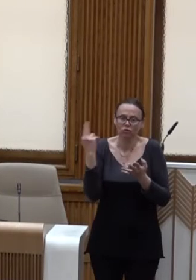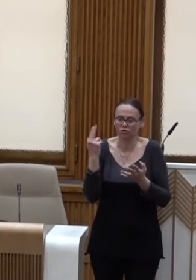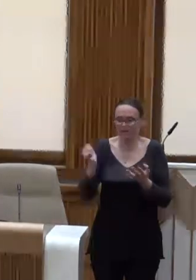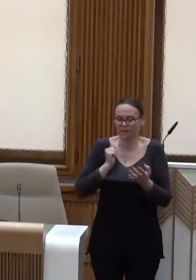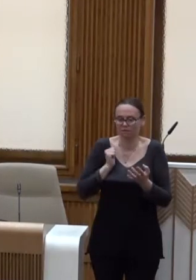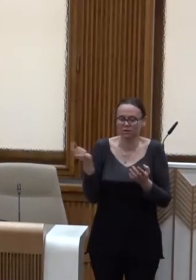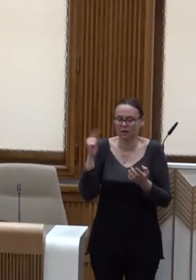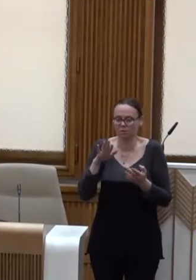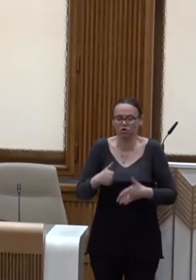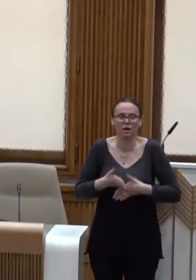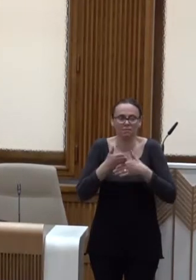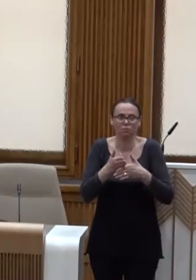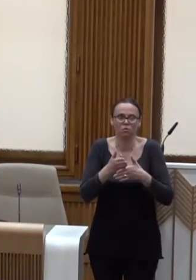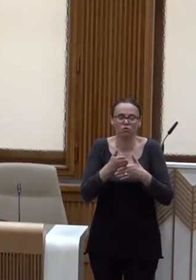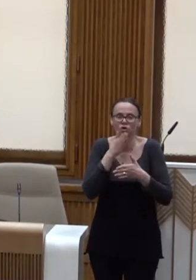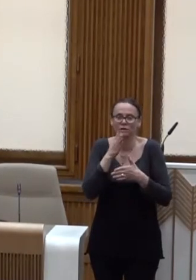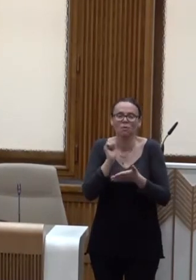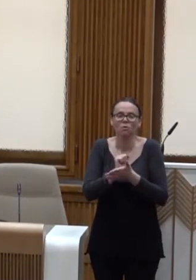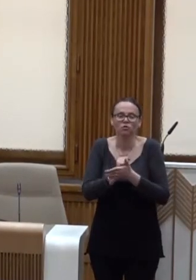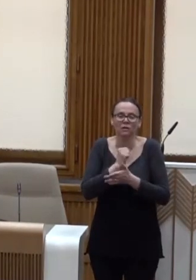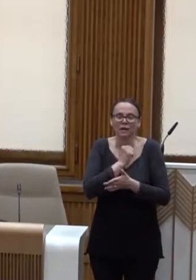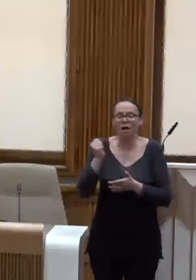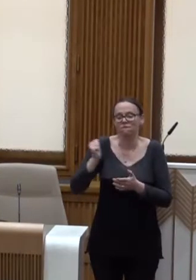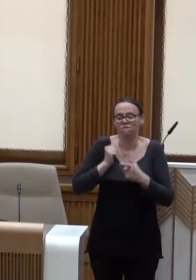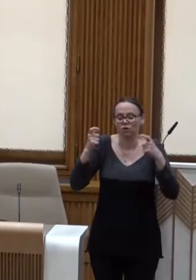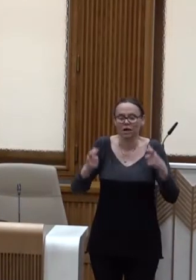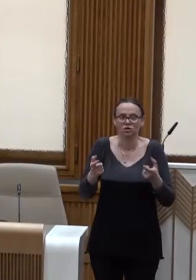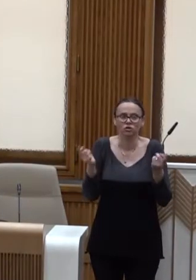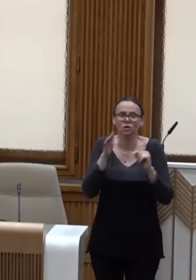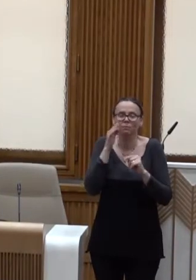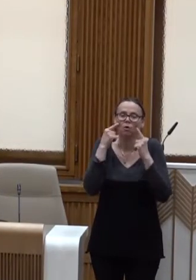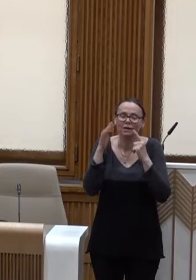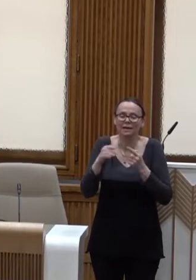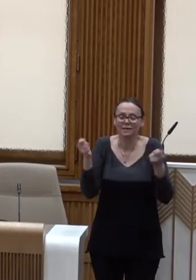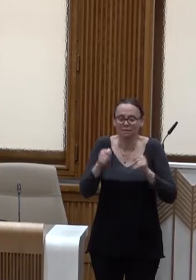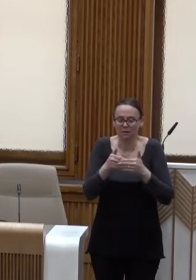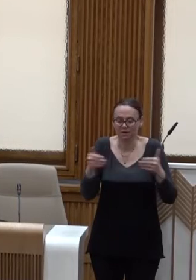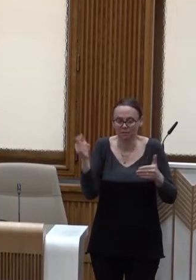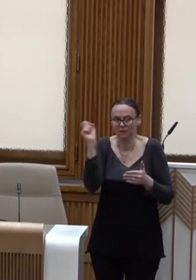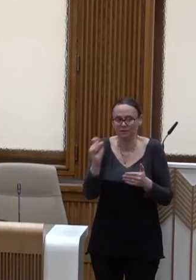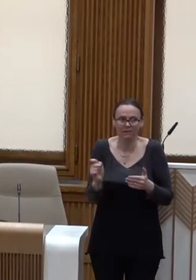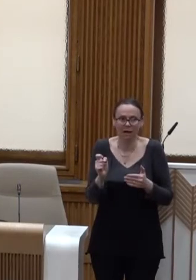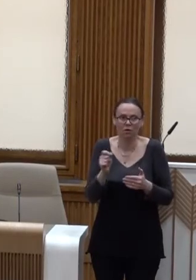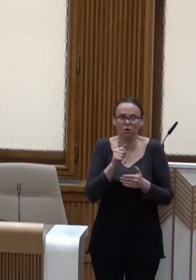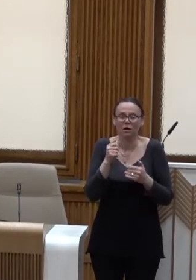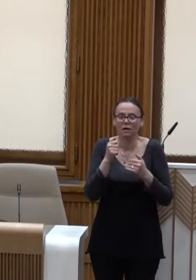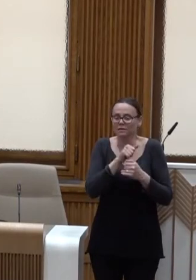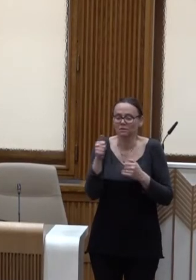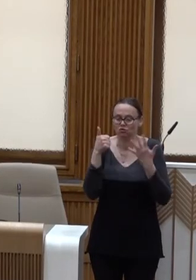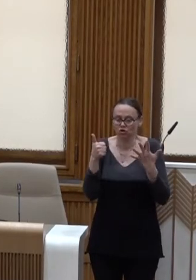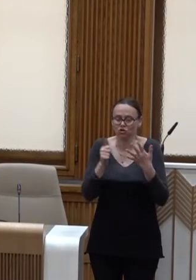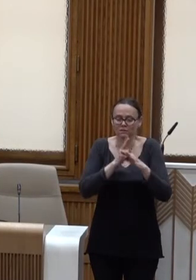vojska priskočila na pomoč, da bo posodila vojašnico, pa me zanima, ali bo glede na zaprtje meje z Italijo, zdaj samo še 600 stopnih